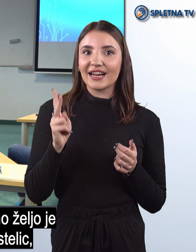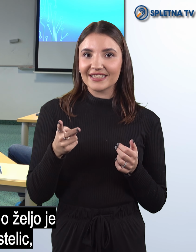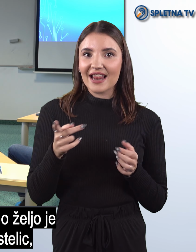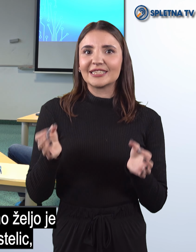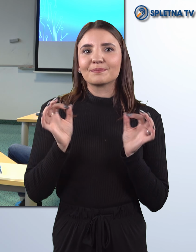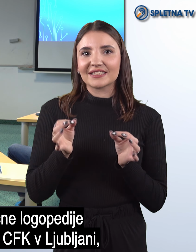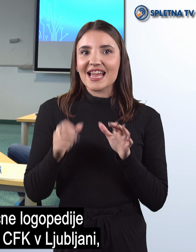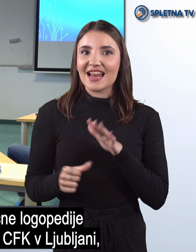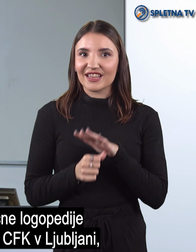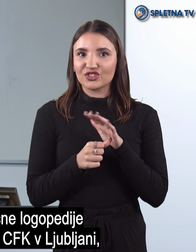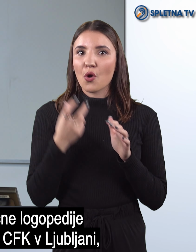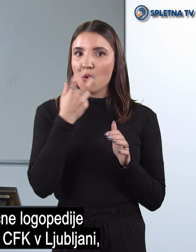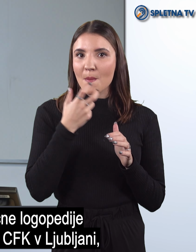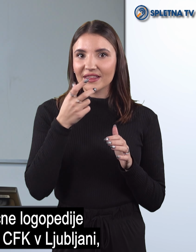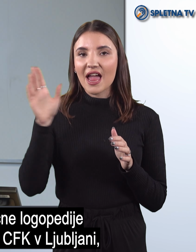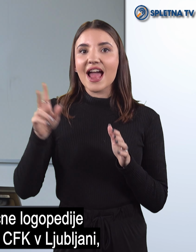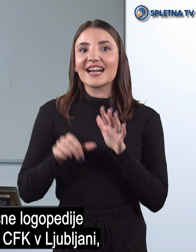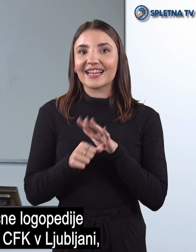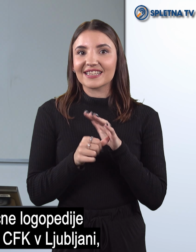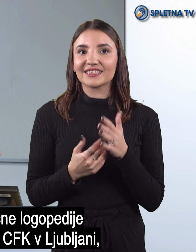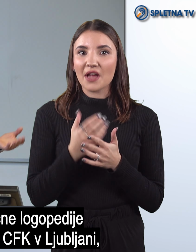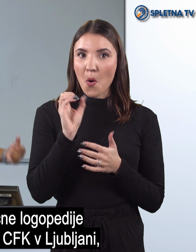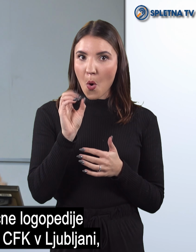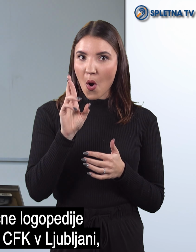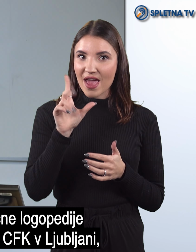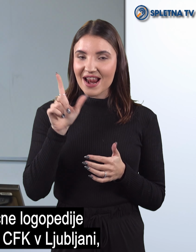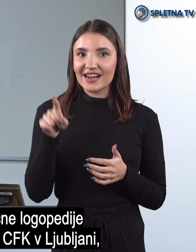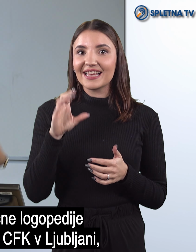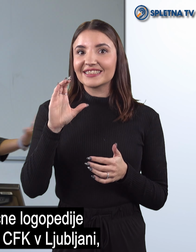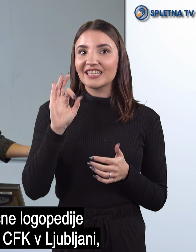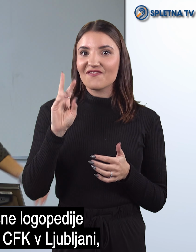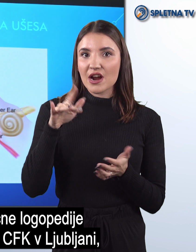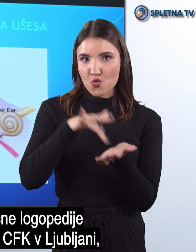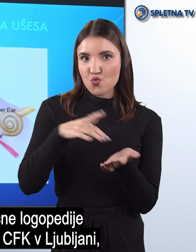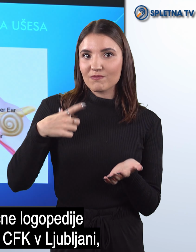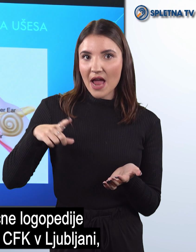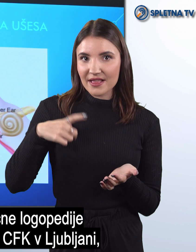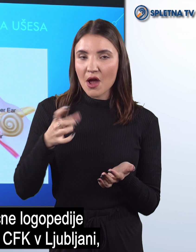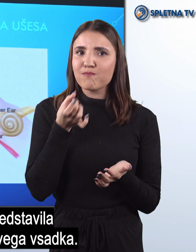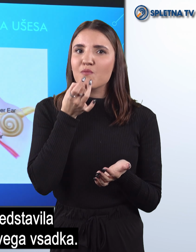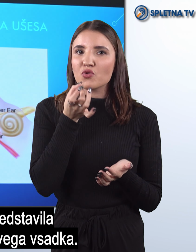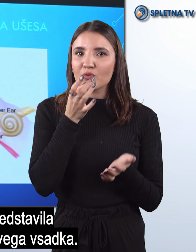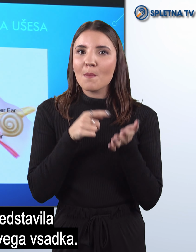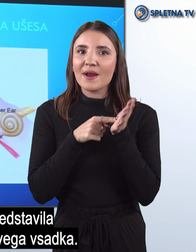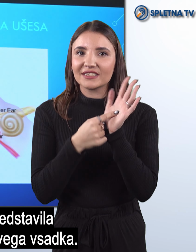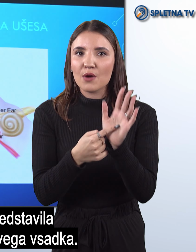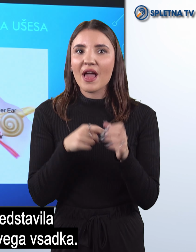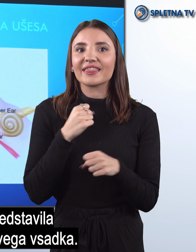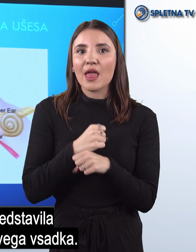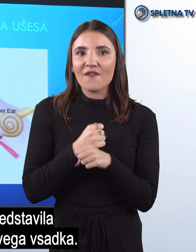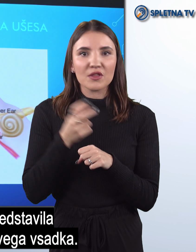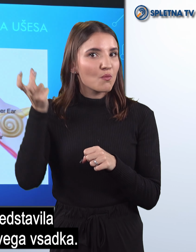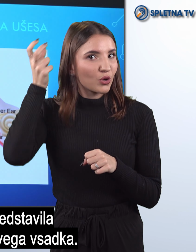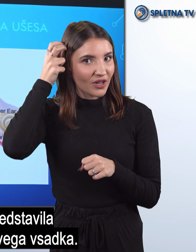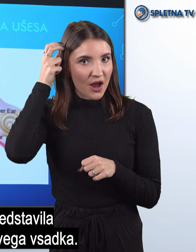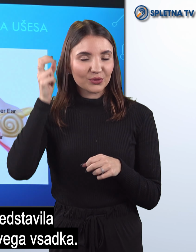Kastelic, specialistka klinične logopedije na Kliniki za URL in CFK v Ljubljani, podrobno